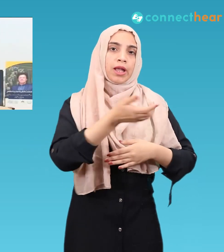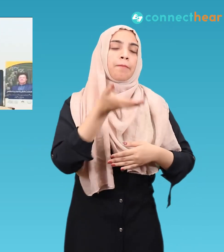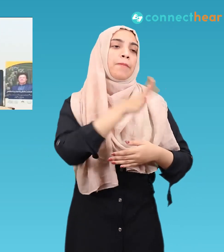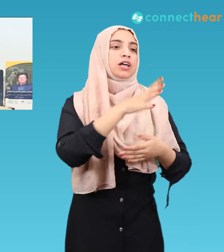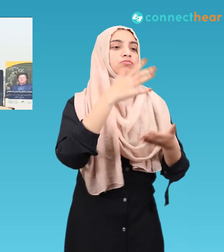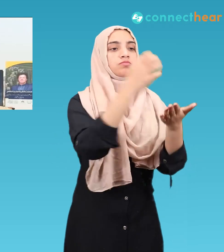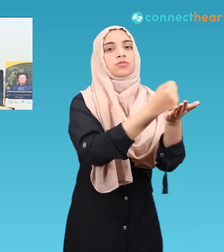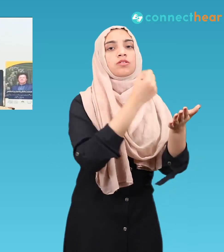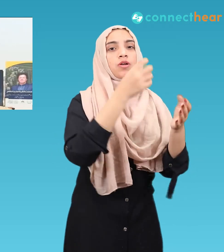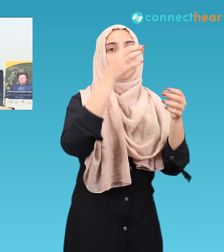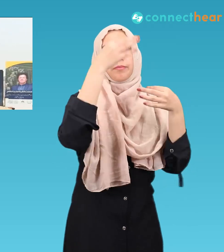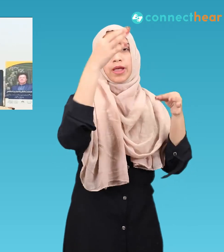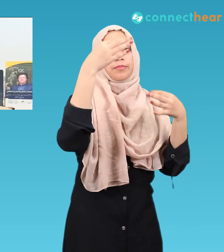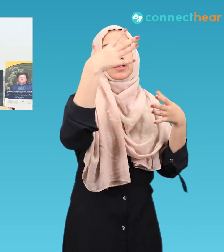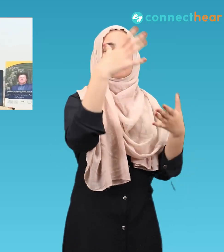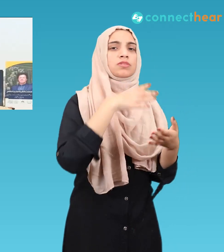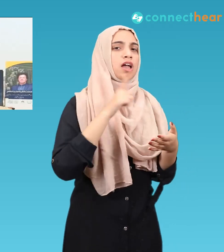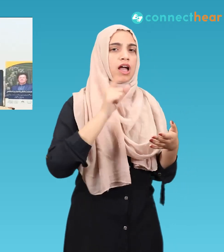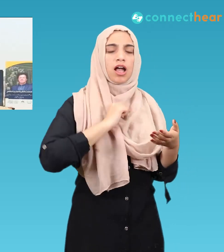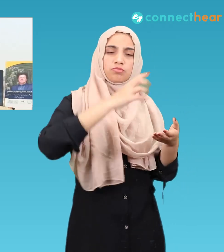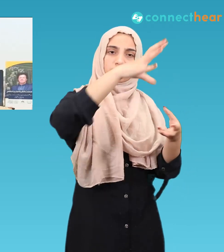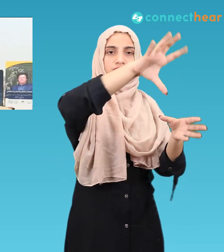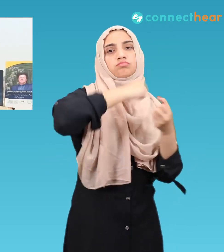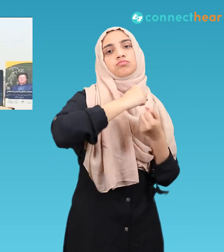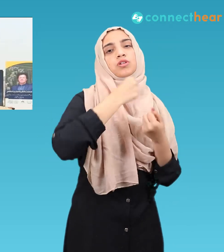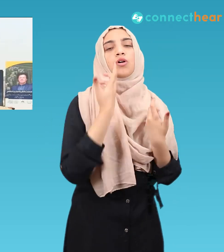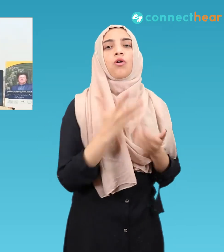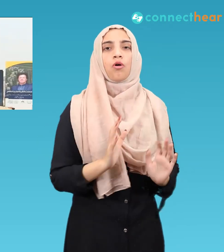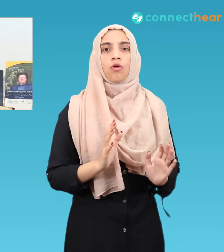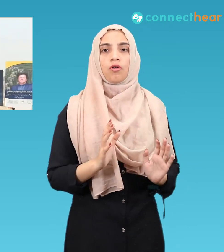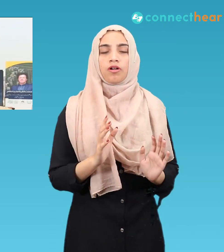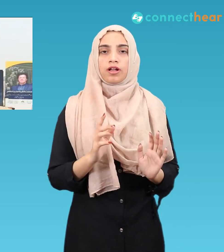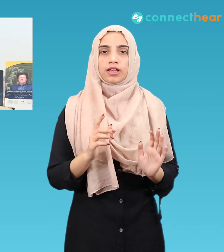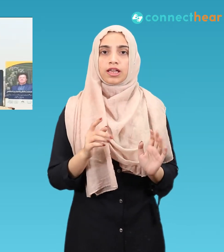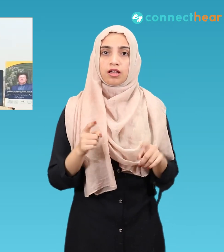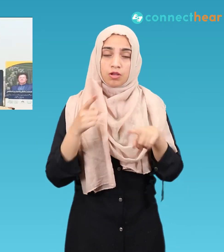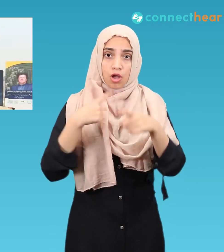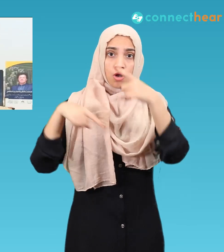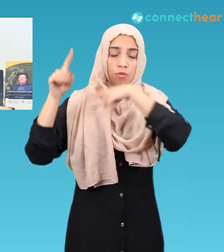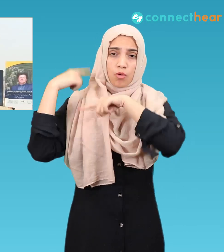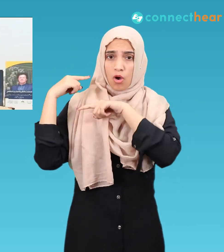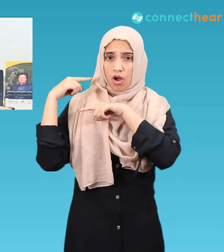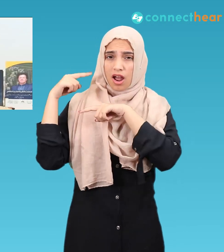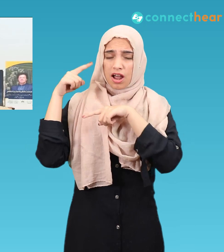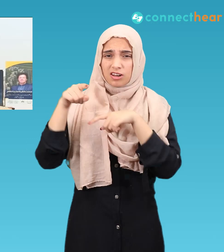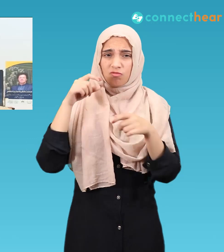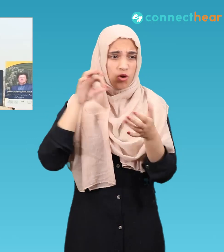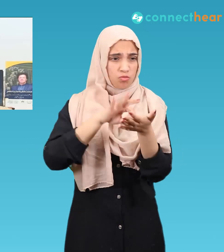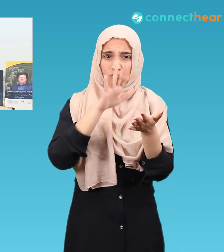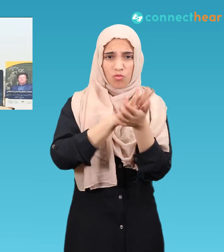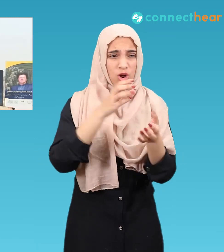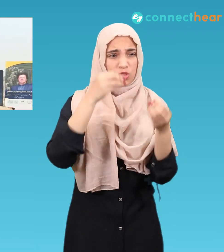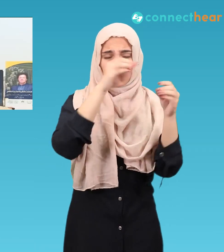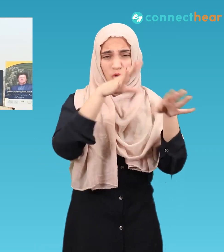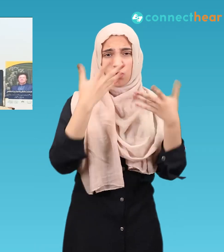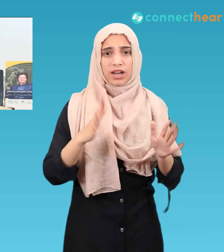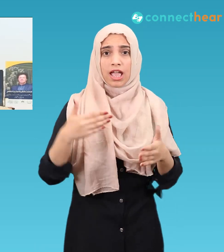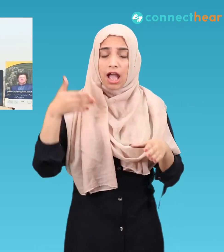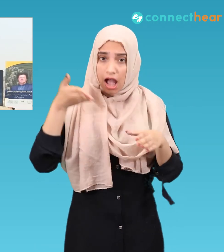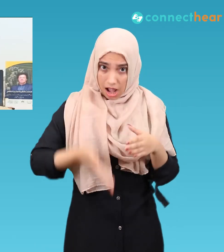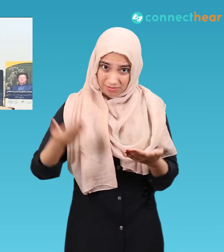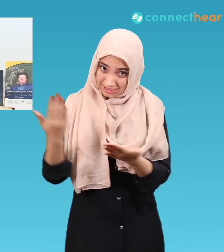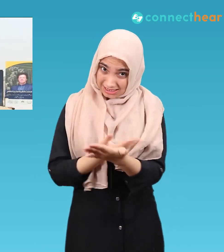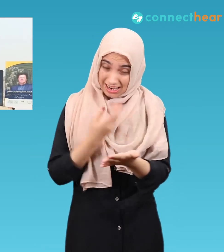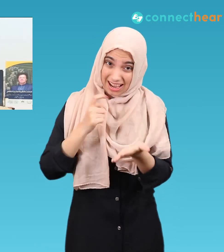मैं आज इधर से स्टेट बैंक गवर्नर रज़ा बाकर को ख़ास तौर पर फिर से ताकीद करता हूँ कि सारे प्राइवेट बैंक्स को,